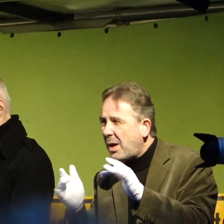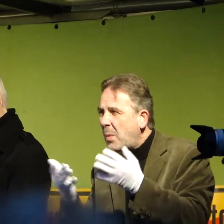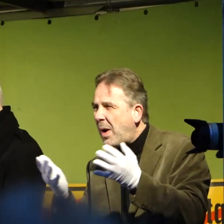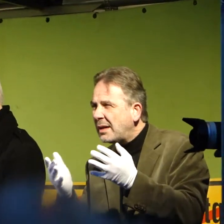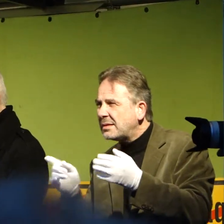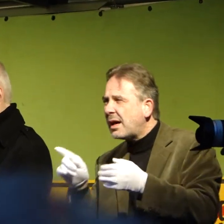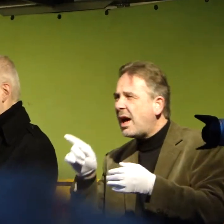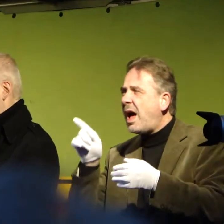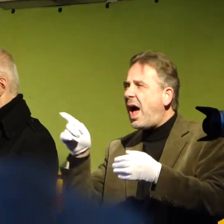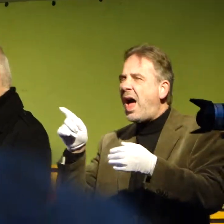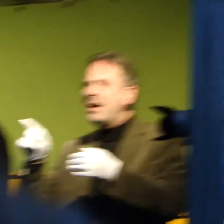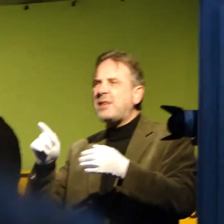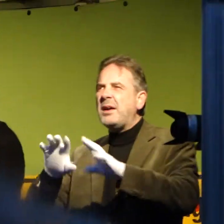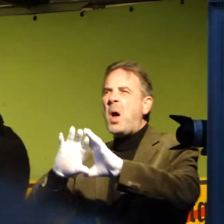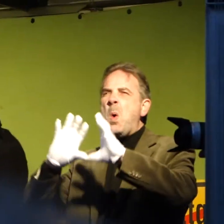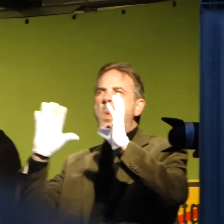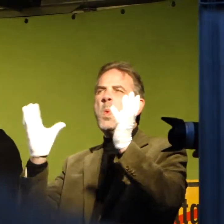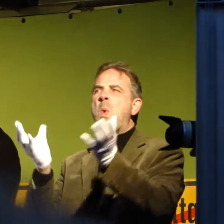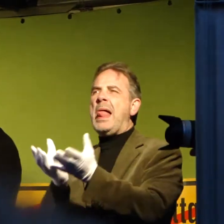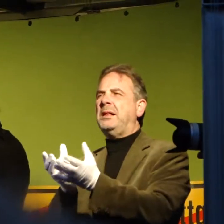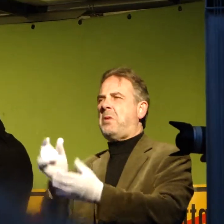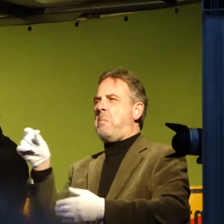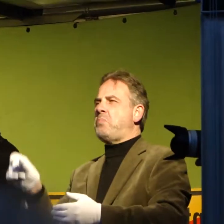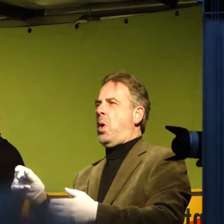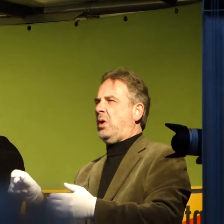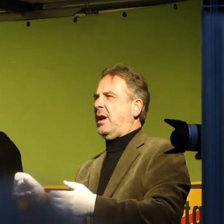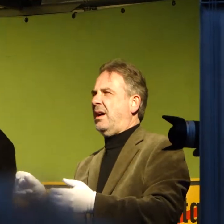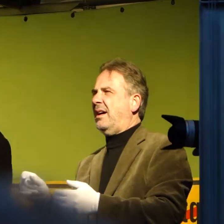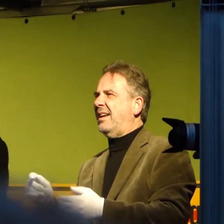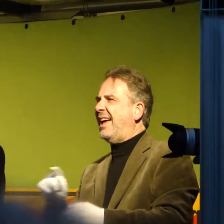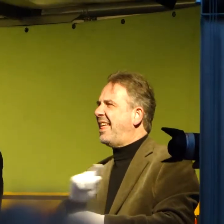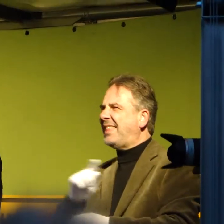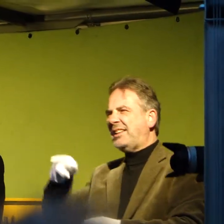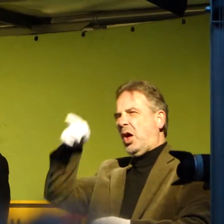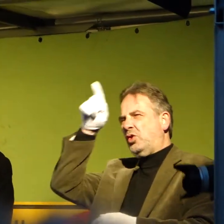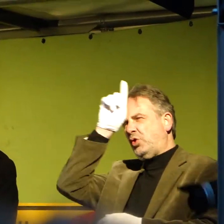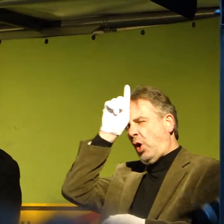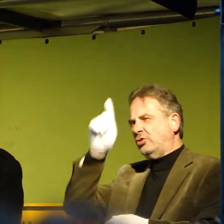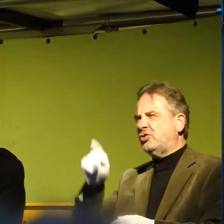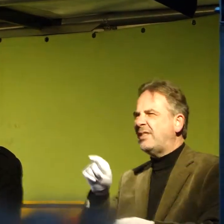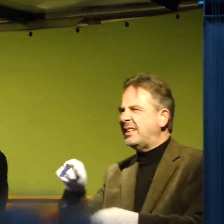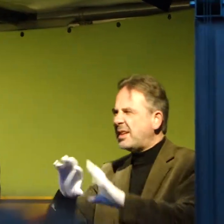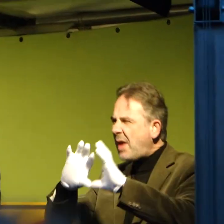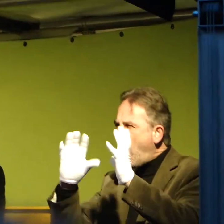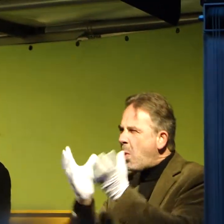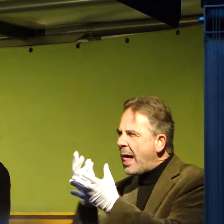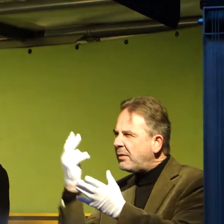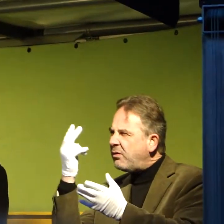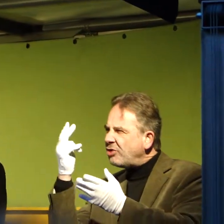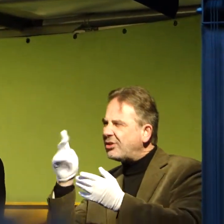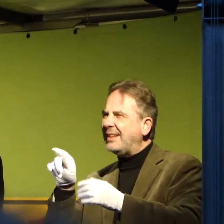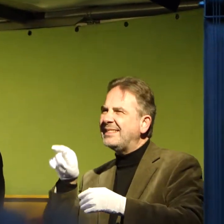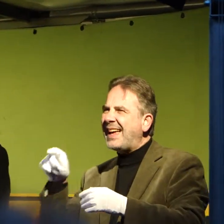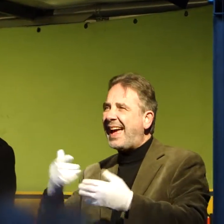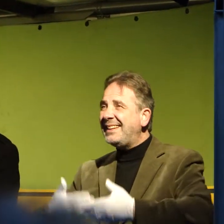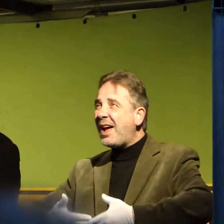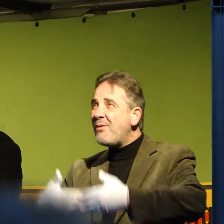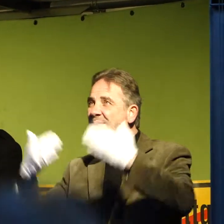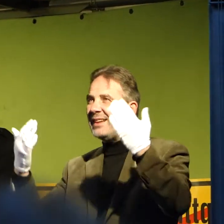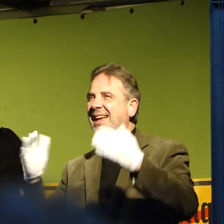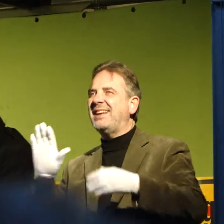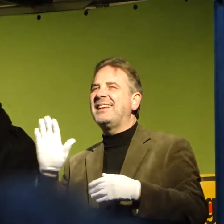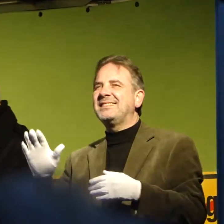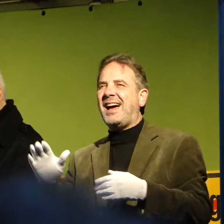ein Kosmopolit sei, also ein Weltbürger, und dass er dieses Weltverständnis in die Fassaden seines Bahnhofs